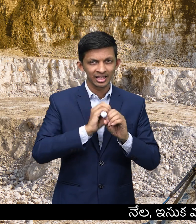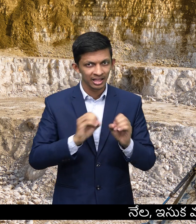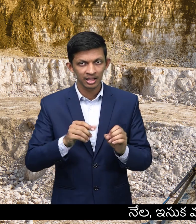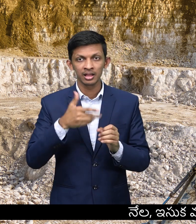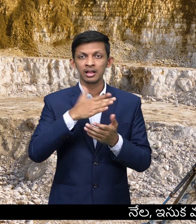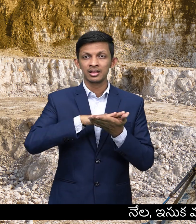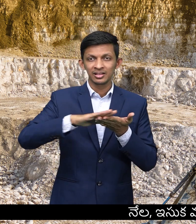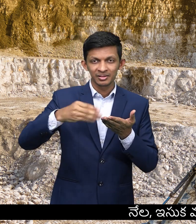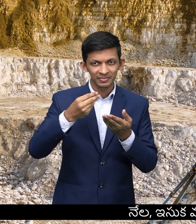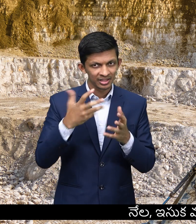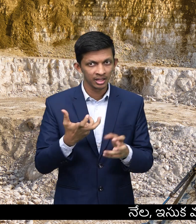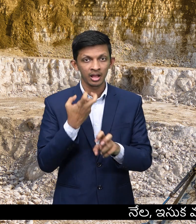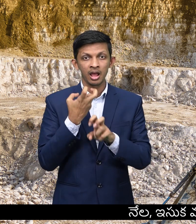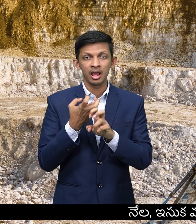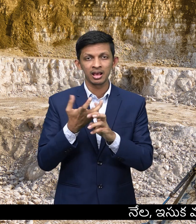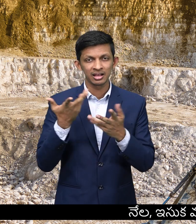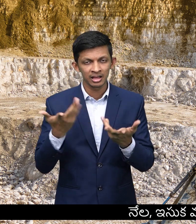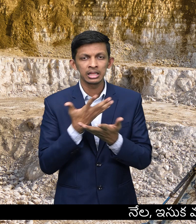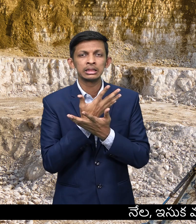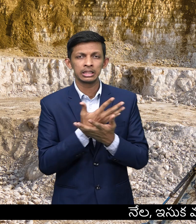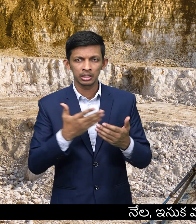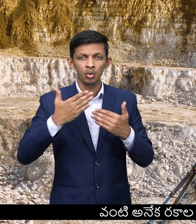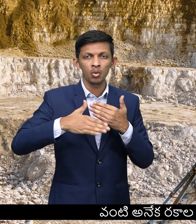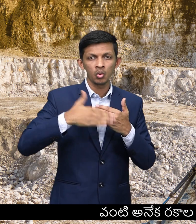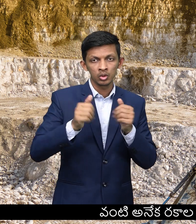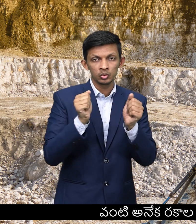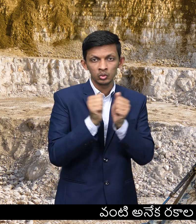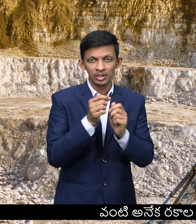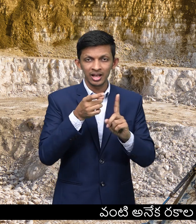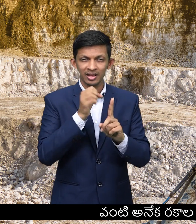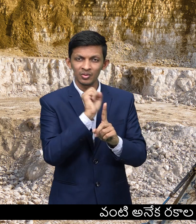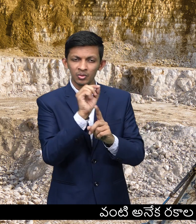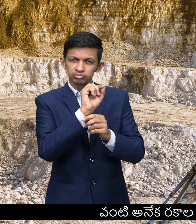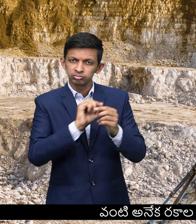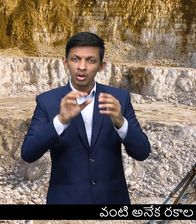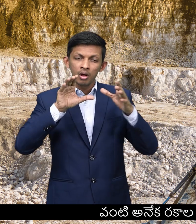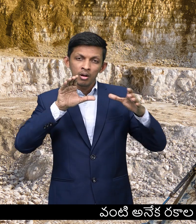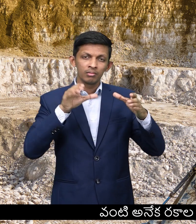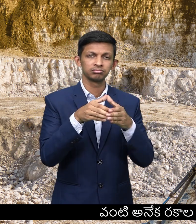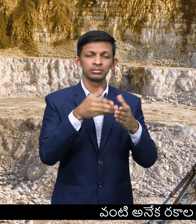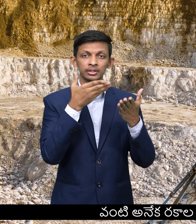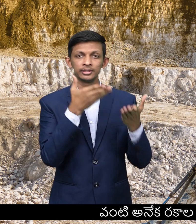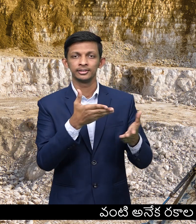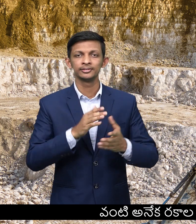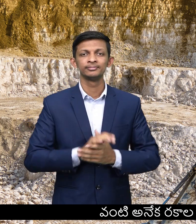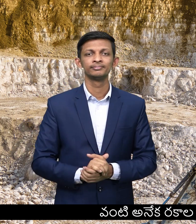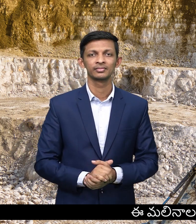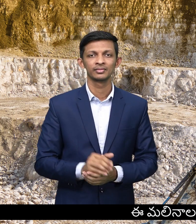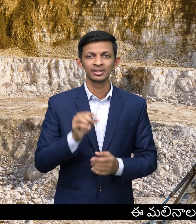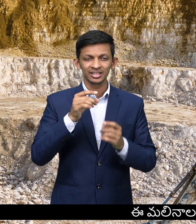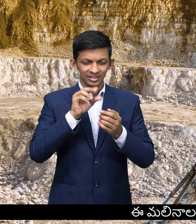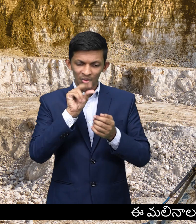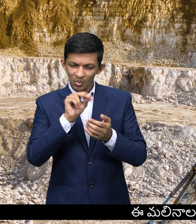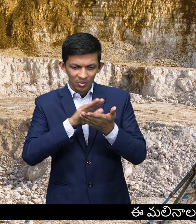నేల, ఇసుక మరియు రాతి పదార్థాలు వంటి అనేక రకాల మలినాలను కలిగి ఉంటాయి.